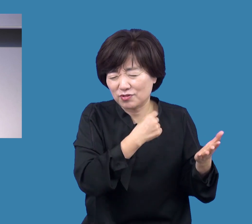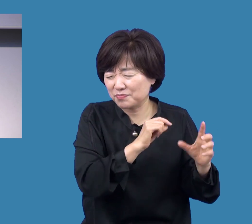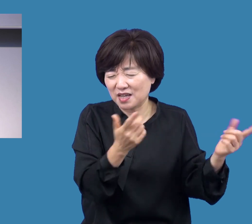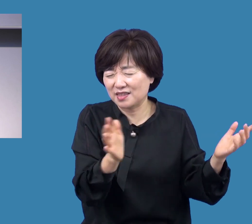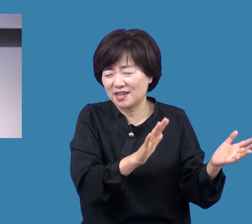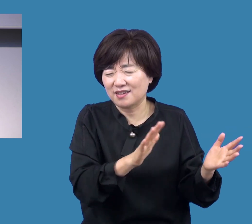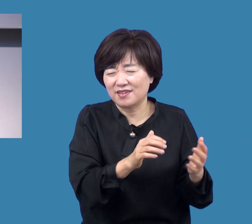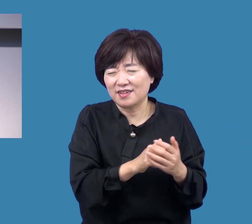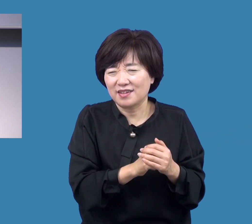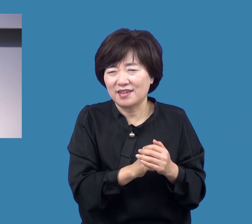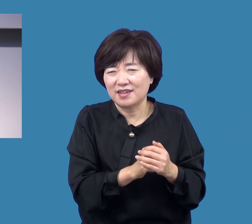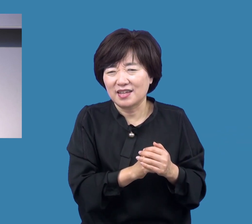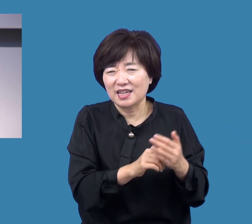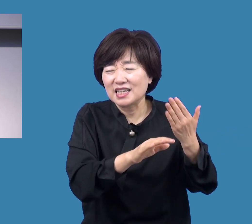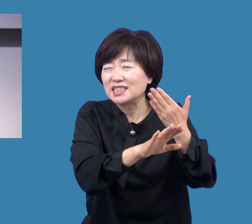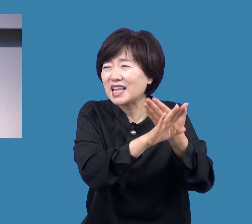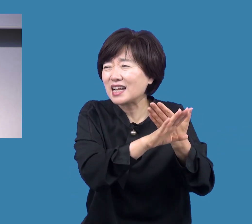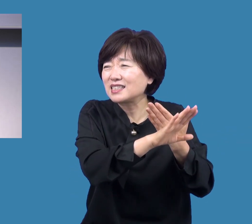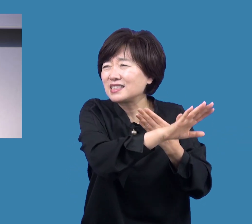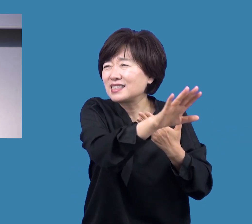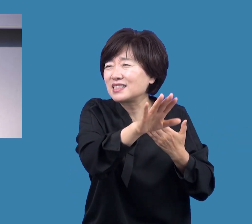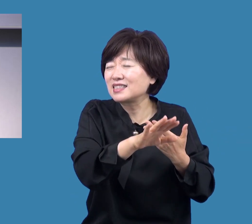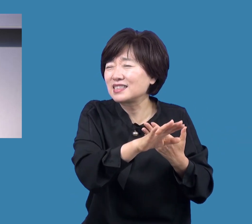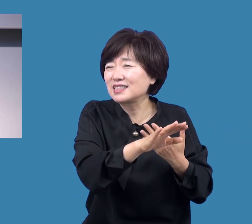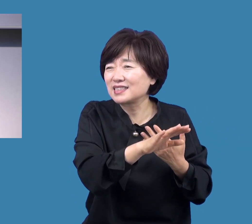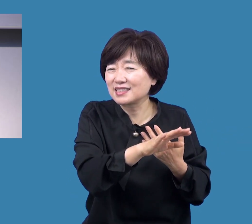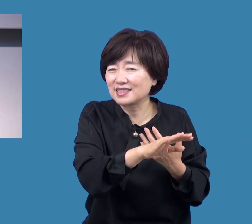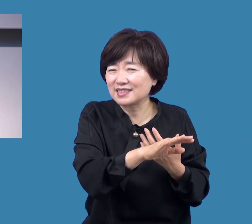아니, 오히려 다른 엄한 놈들이 제